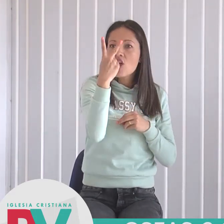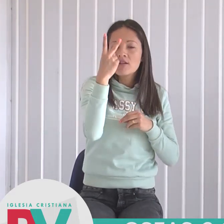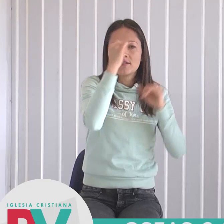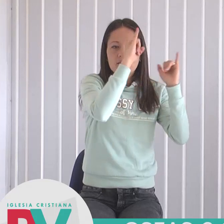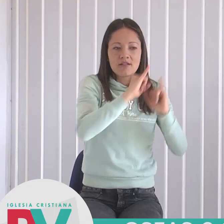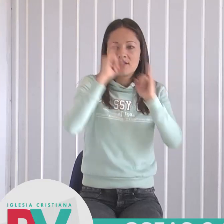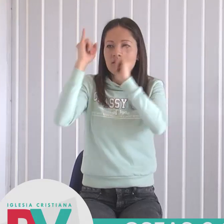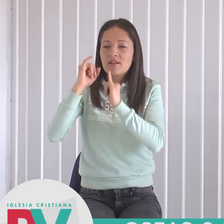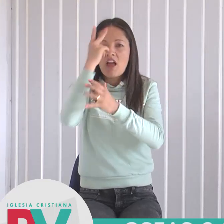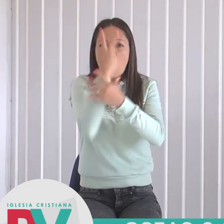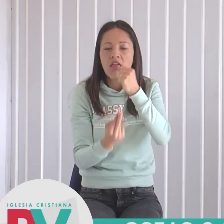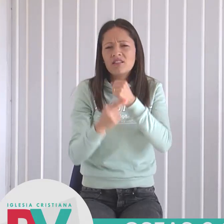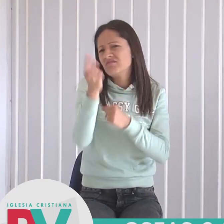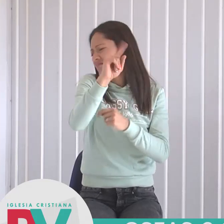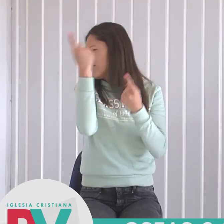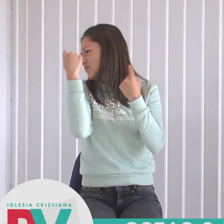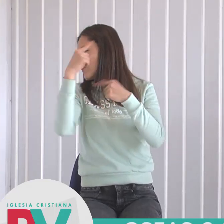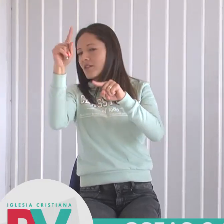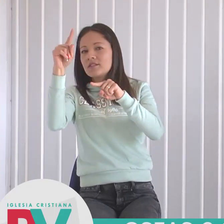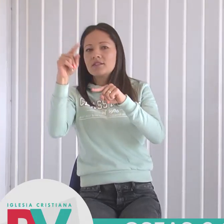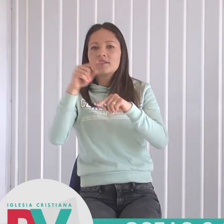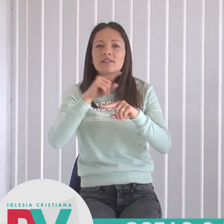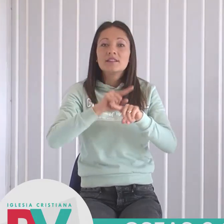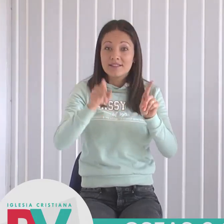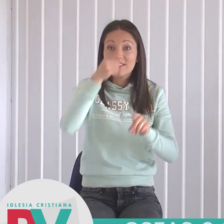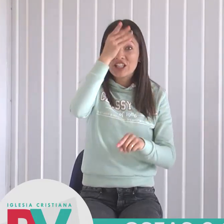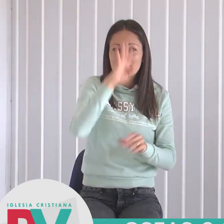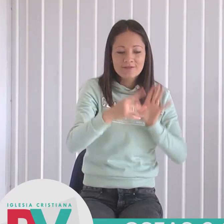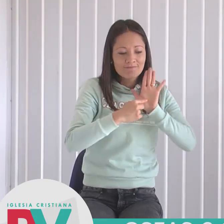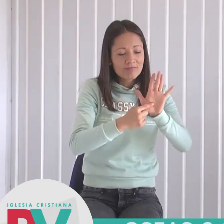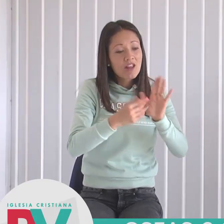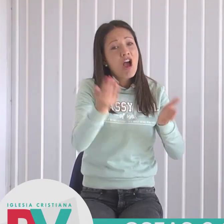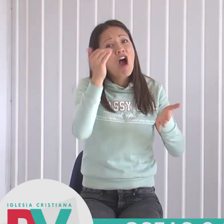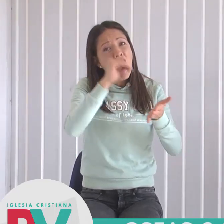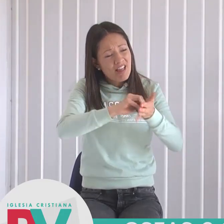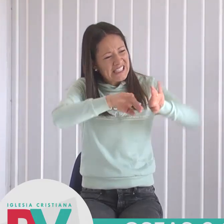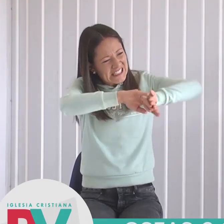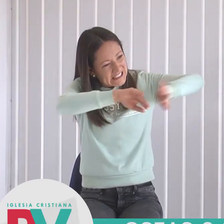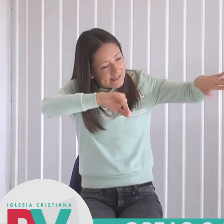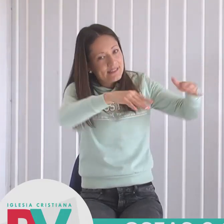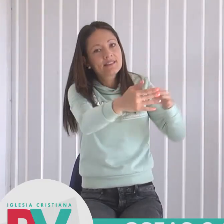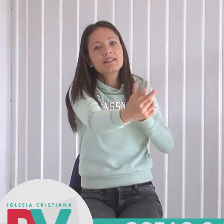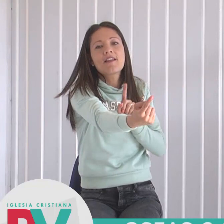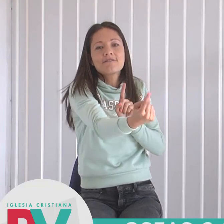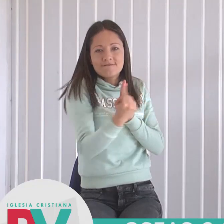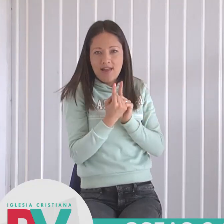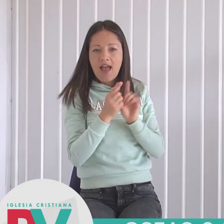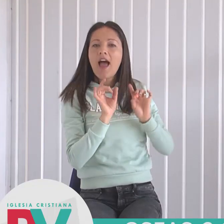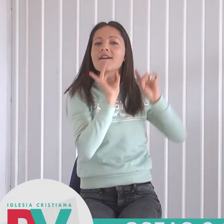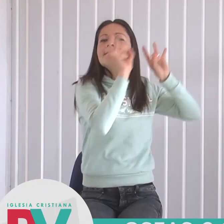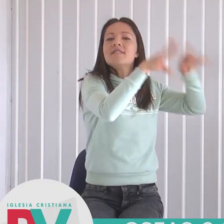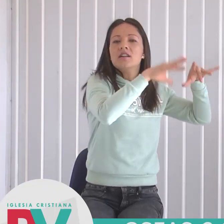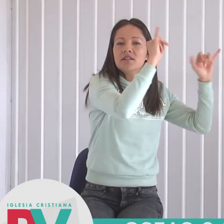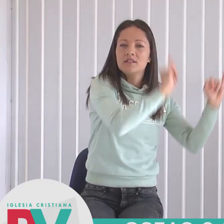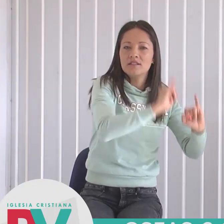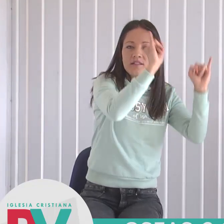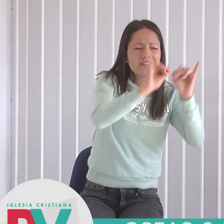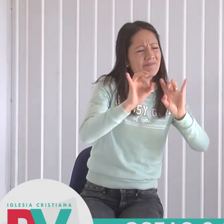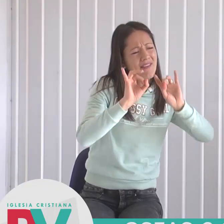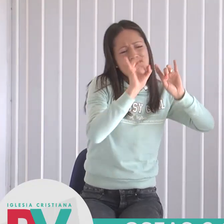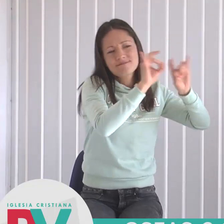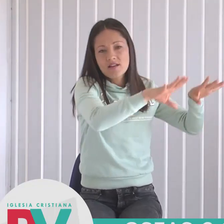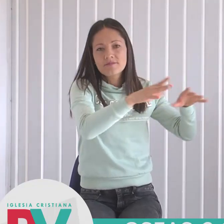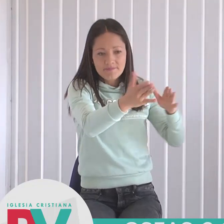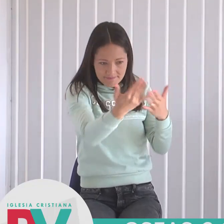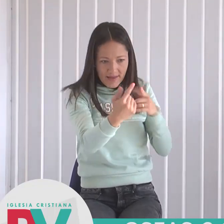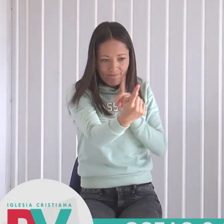dioses. Pero Él está hablando acá: vuélvanse a mí, abandonen sus otros amantes y